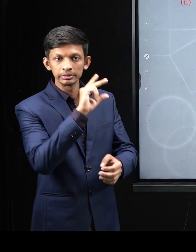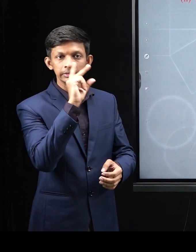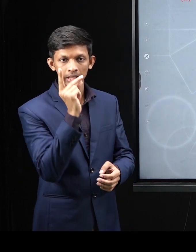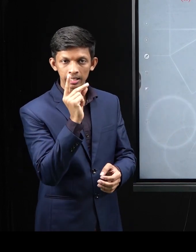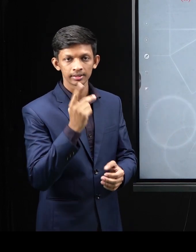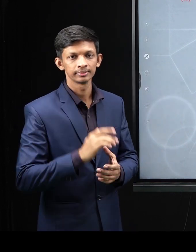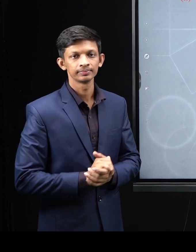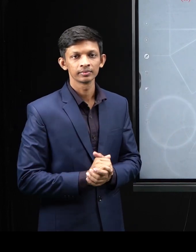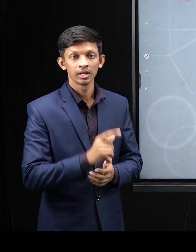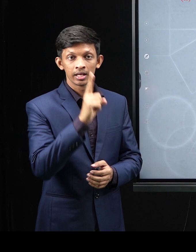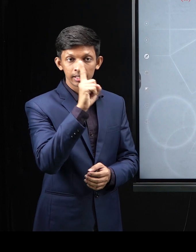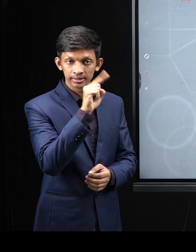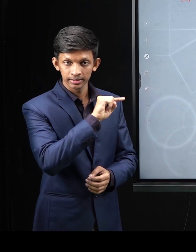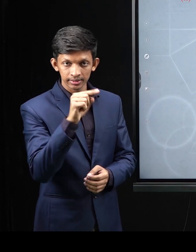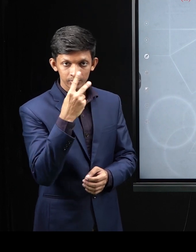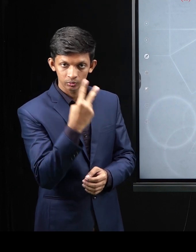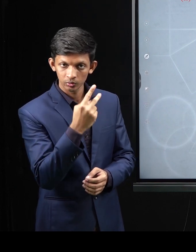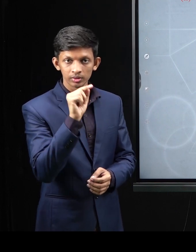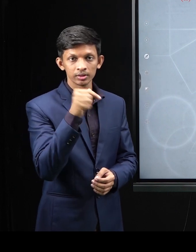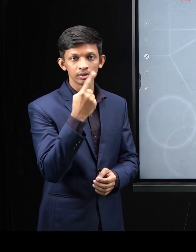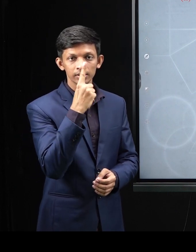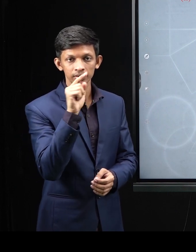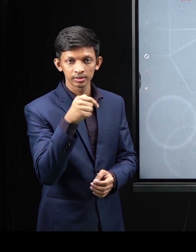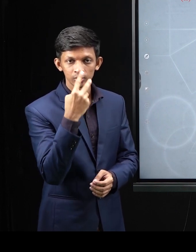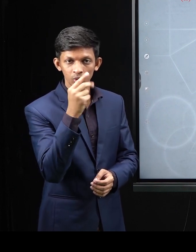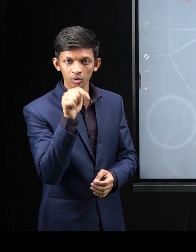2, 1, 2, 4 అండ్ సో ఆన్.